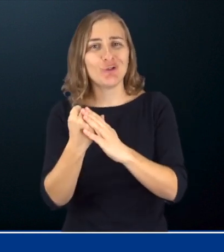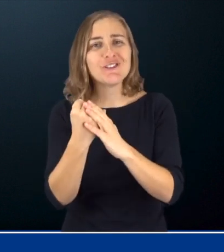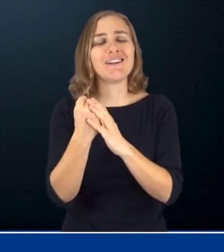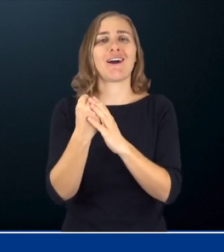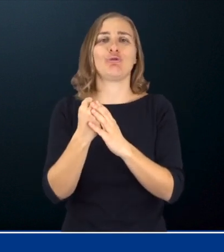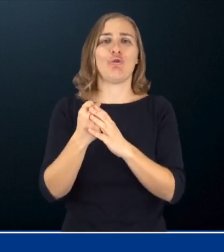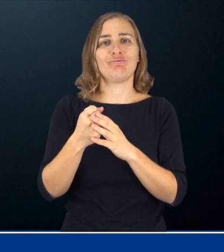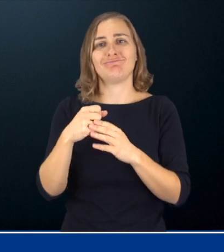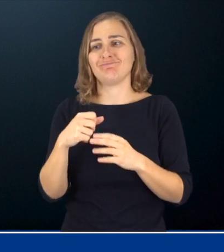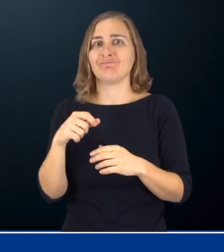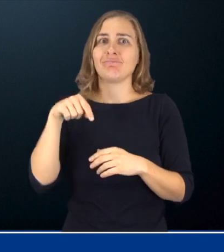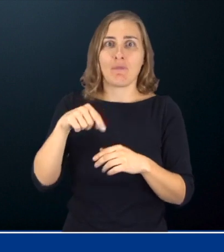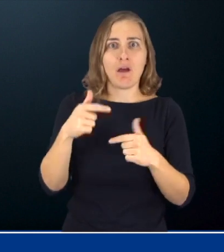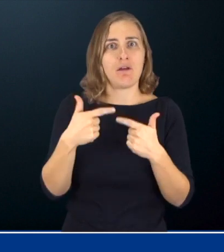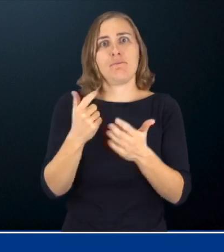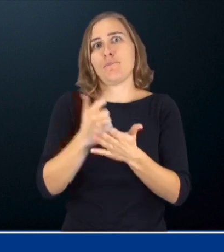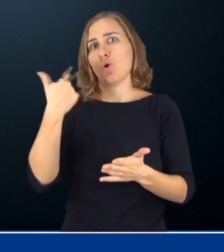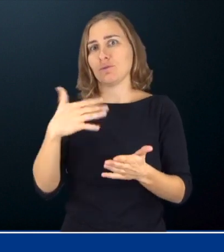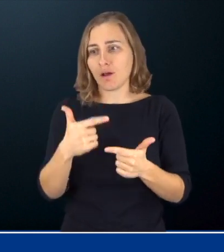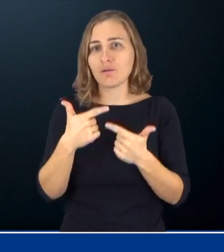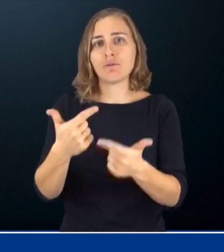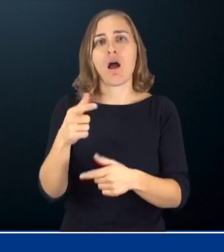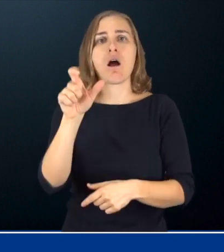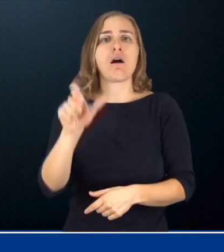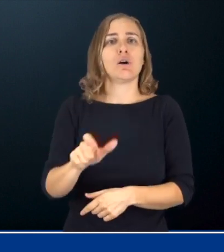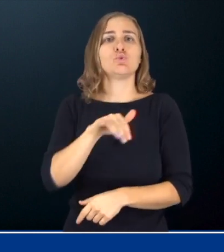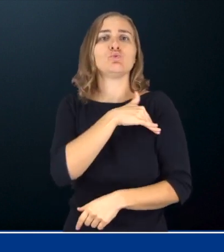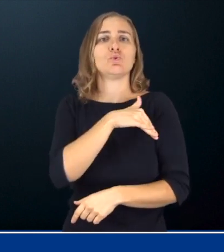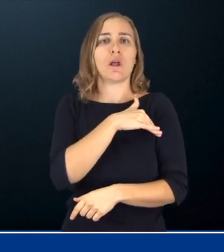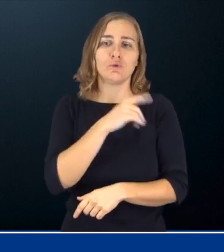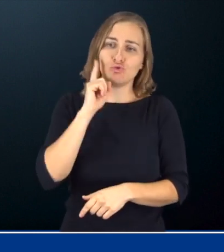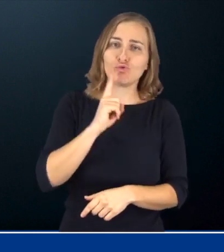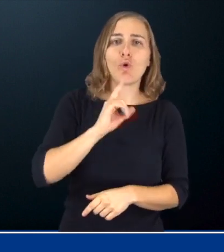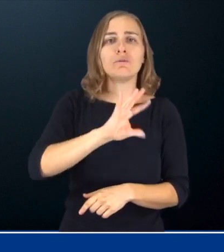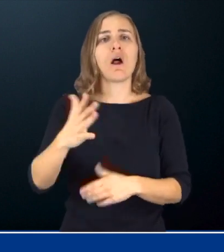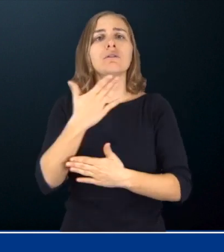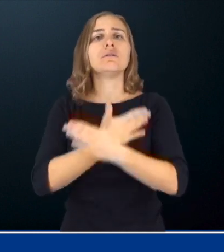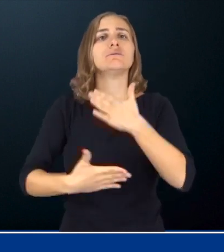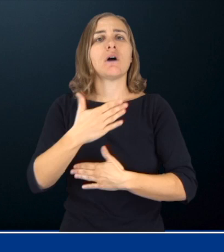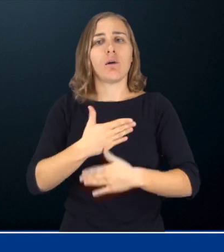effettivo diritto allo studio e dell'inclusione degli studenti sordi e con altre disabilità.